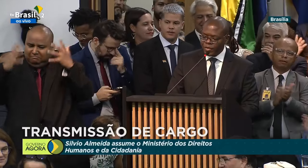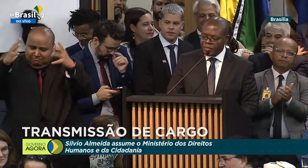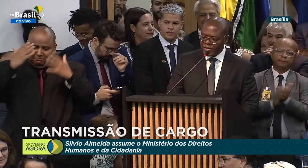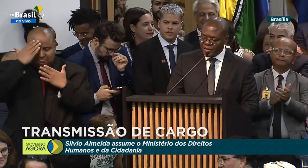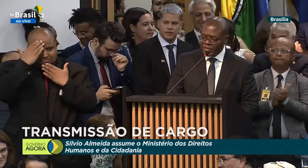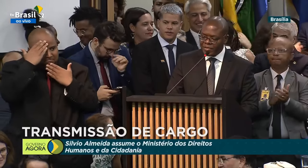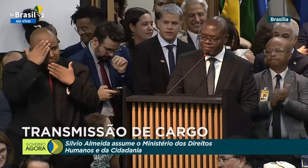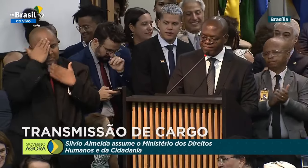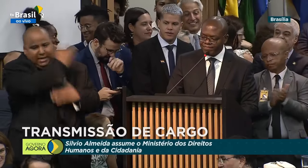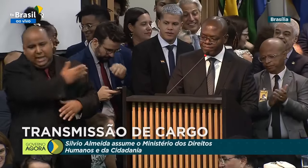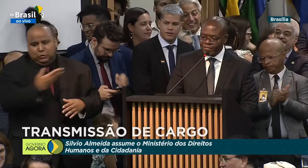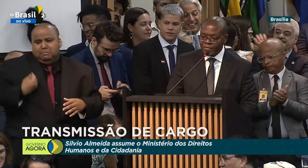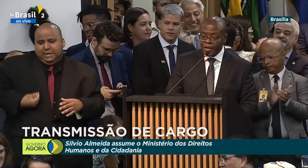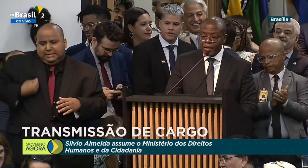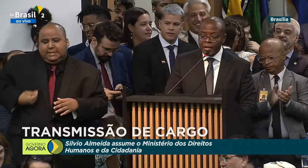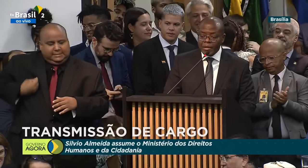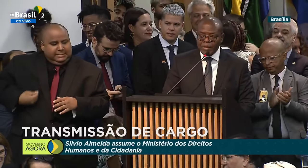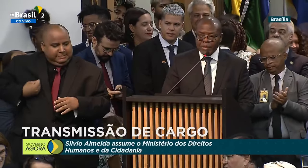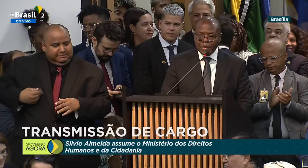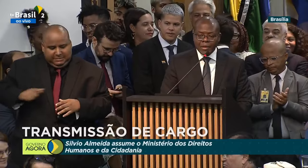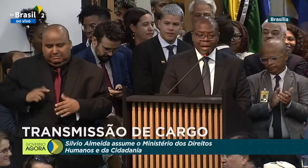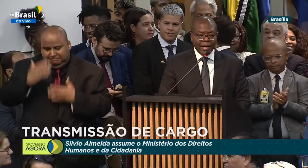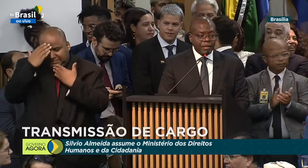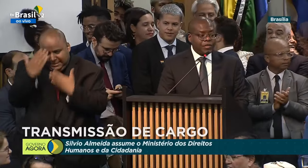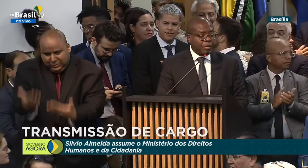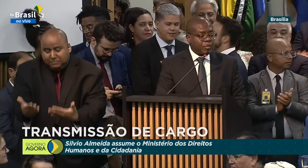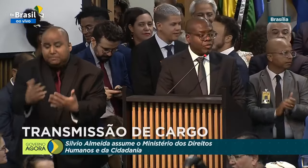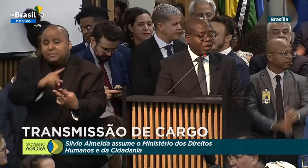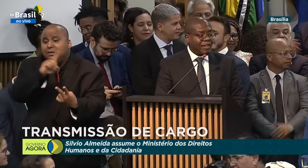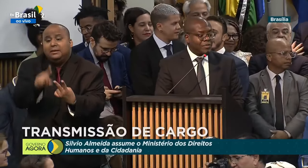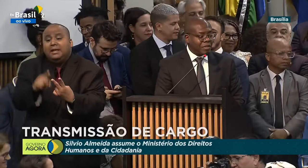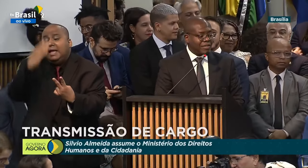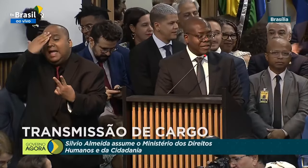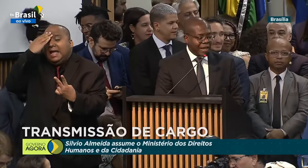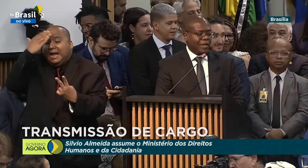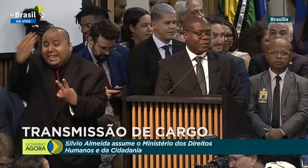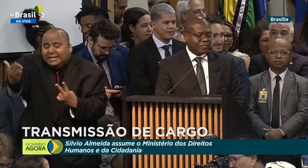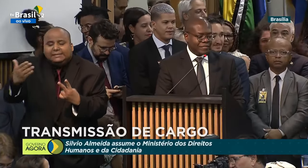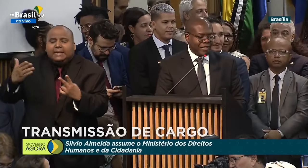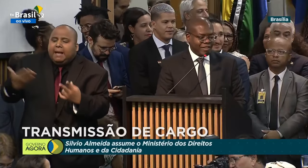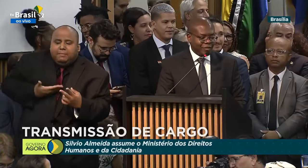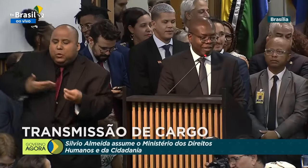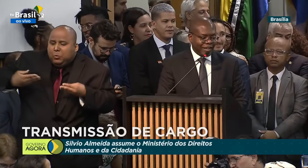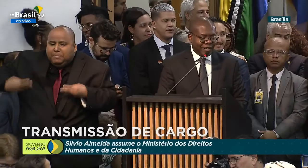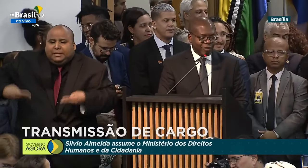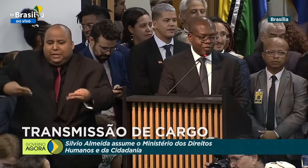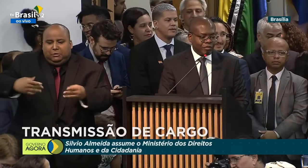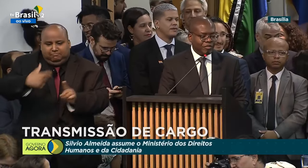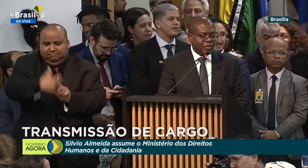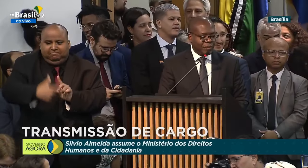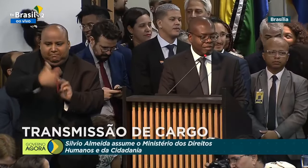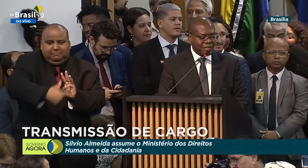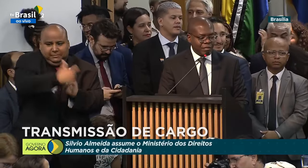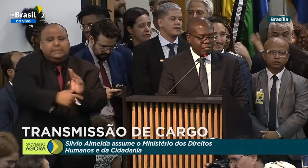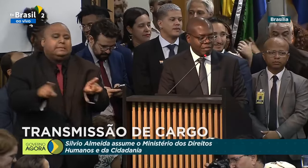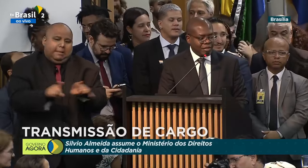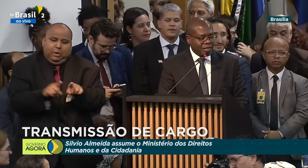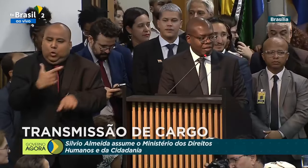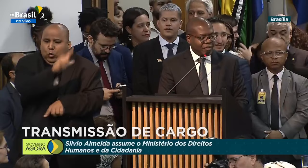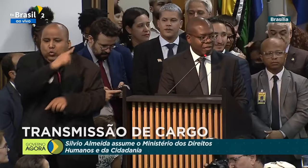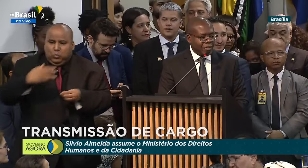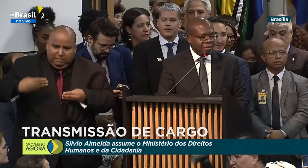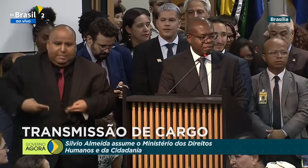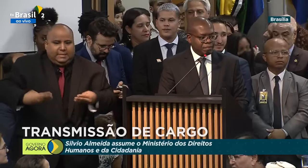pela sua presença Agradeço também meus colegas Ministério né com quem eu divido a missão